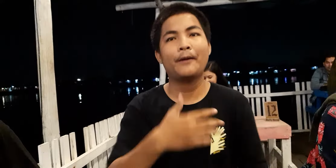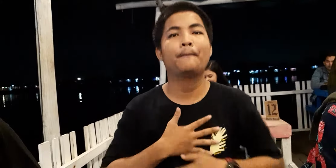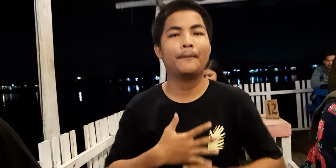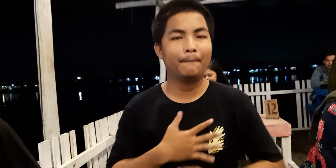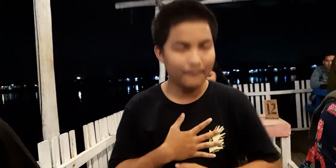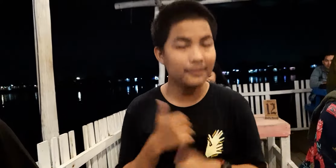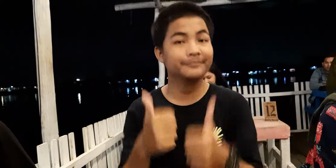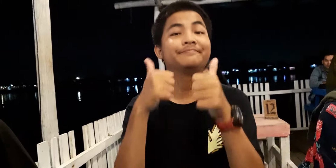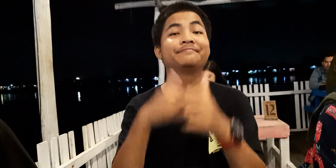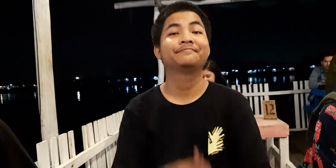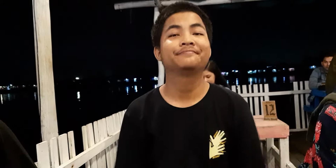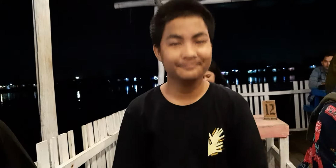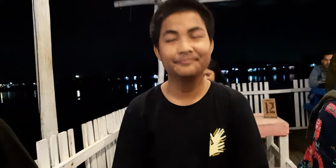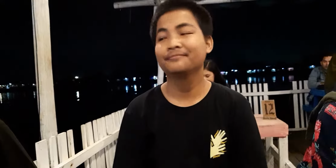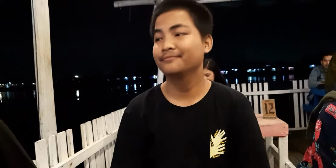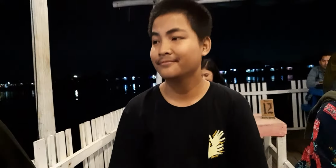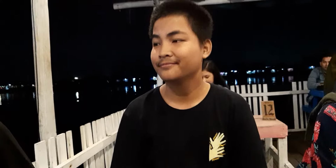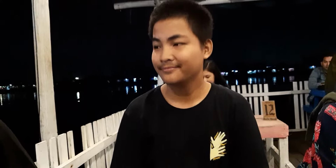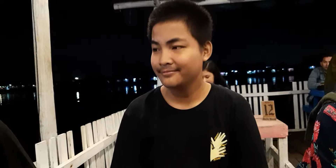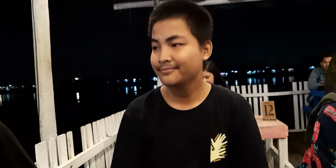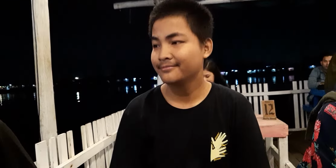gitu. Akhirnya mereka punya jalan.